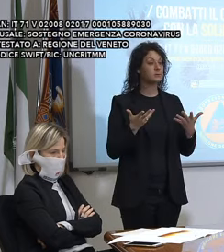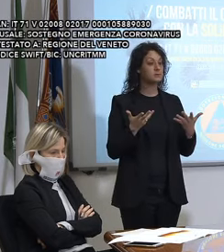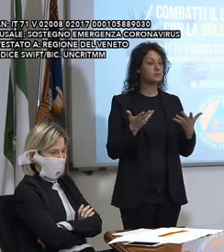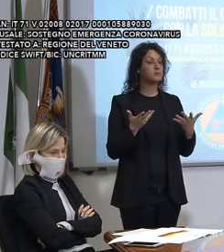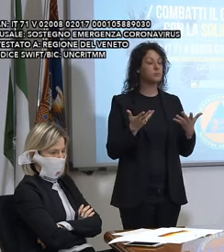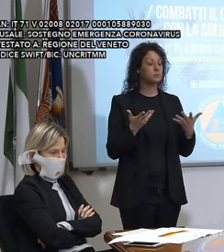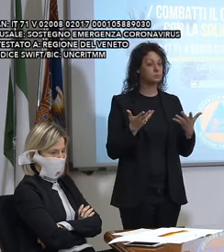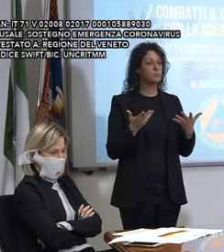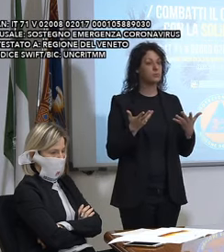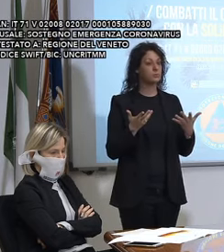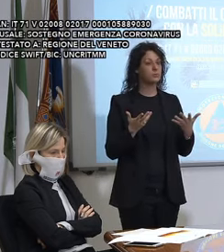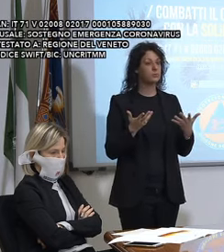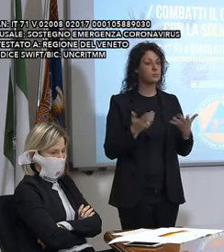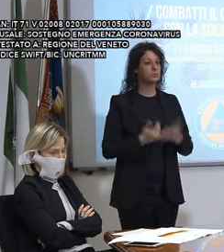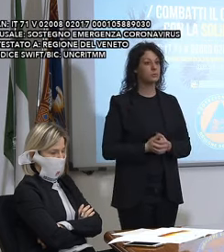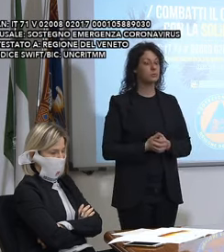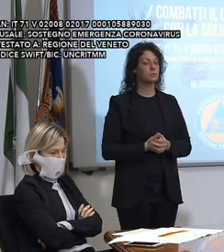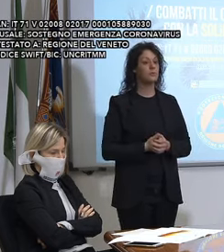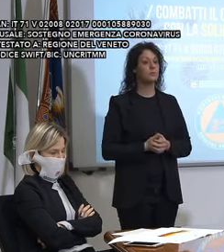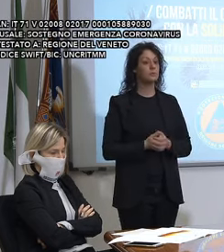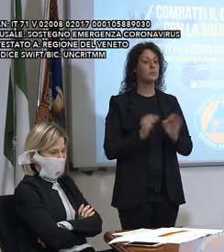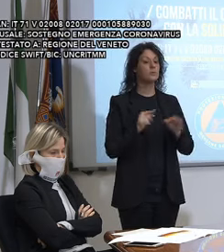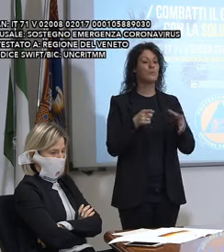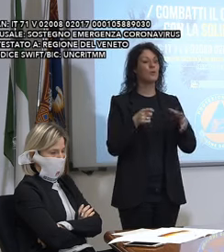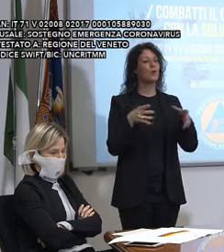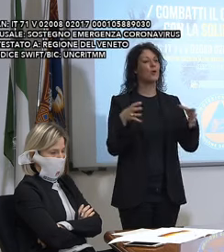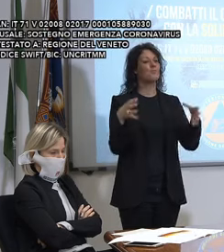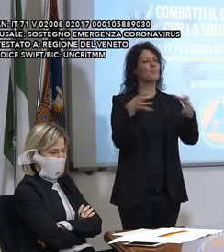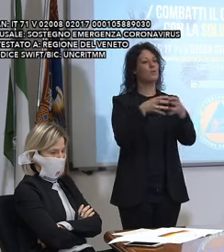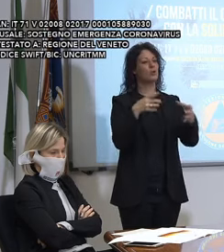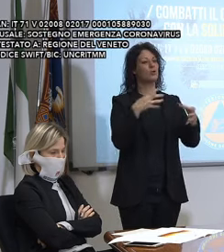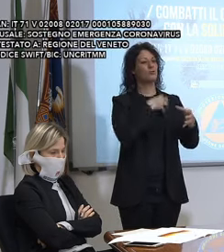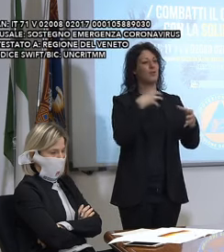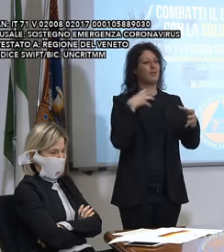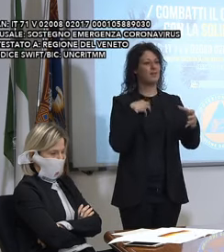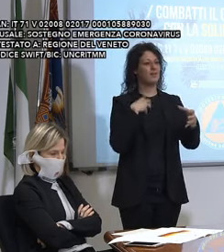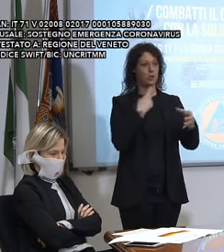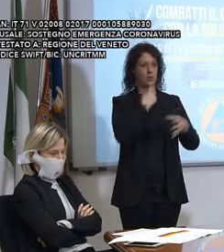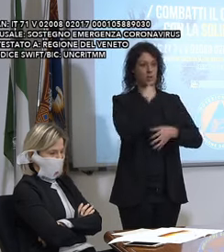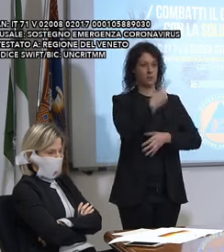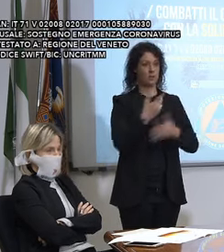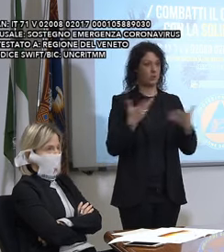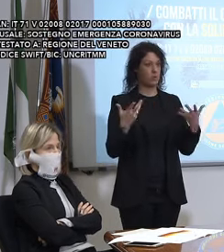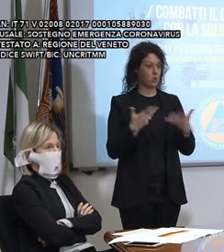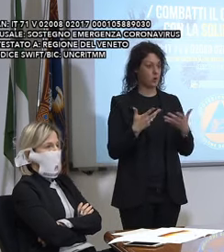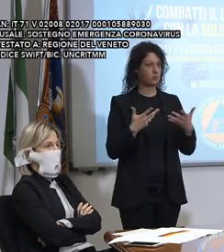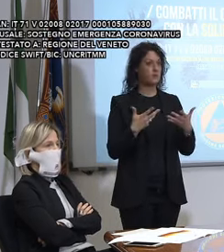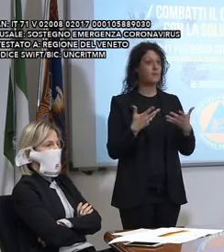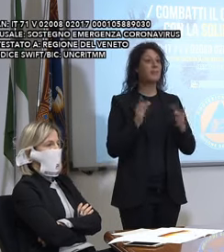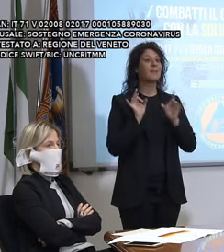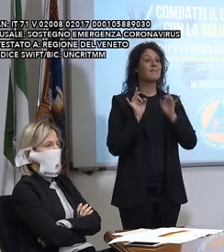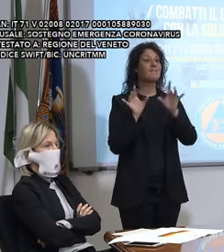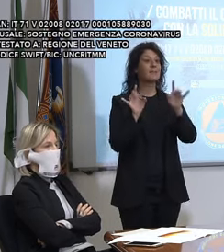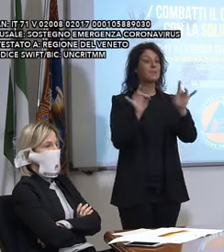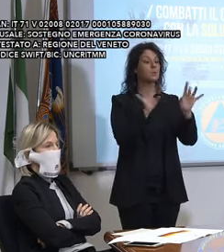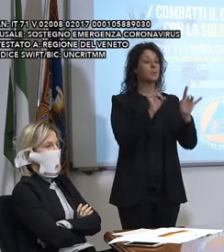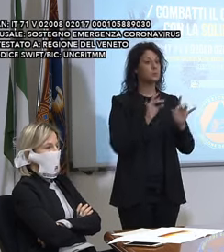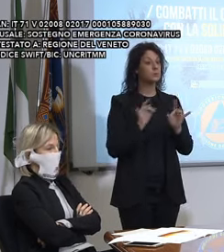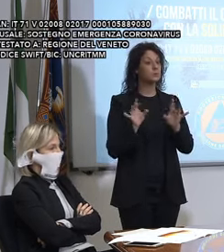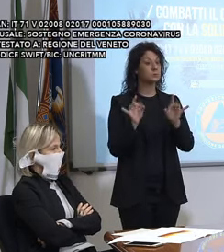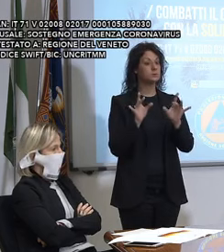intervento importante di natura scientifica che ha ricordato che stranamente questo virus ha una curva